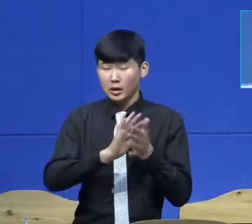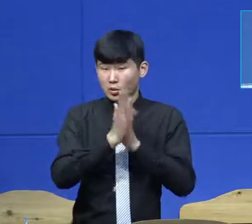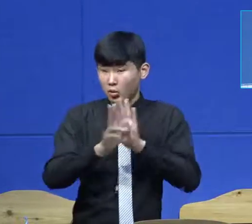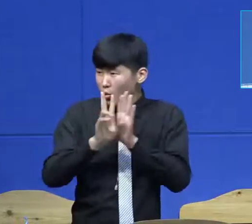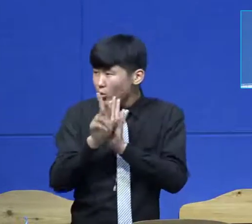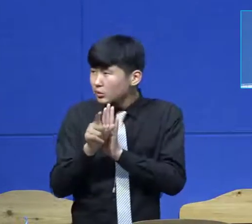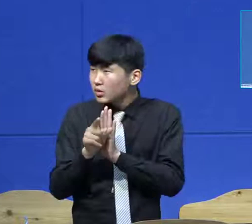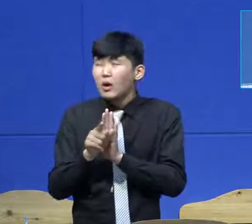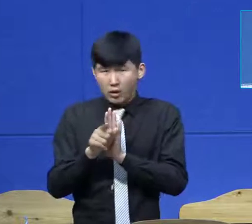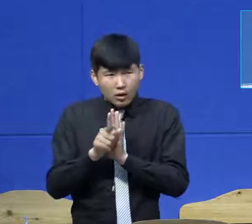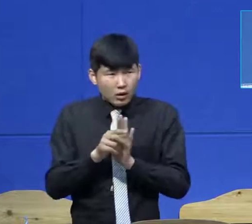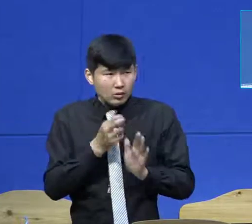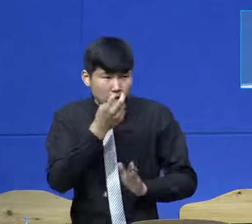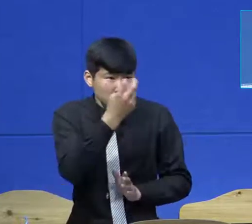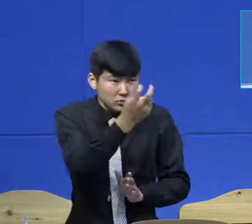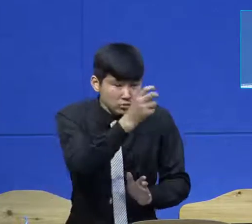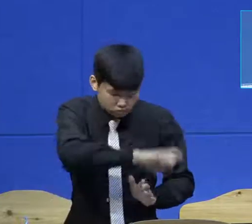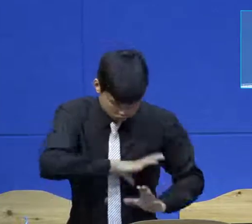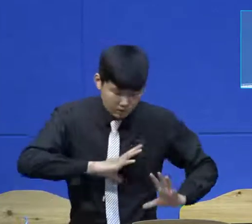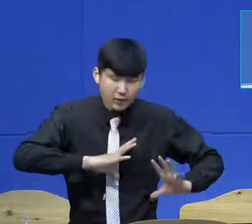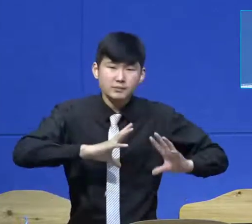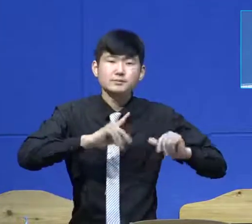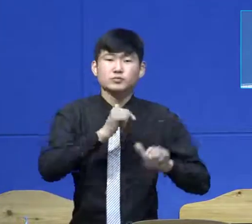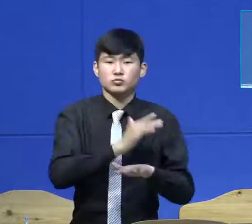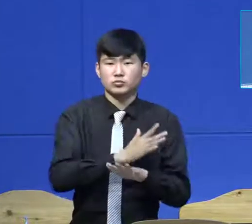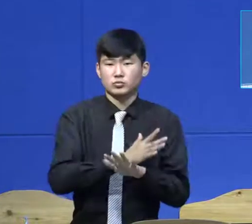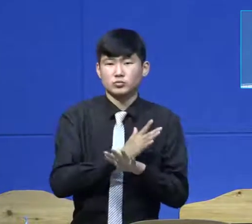дагуу харсан хүн болго амьдсан байна.